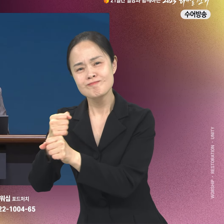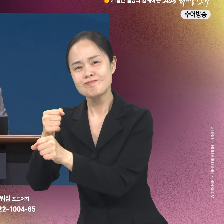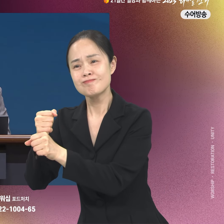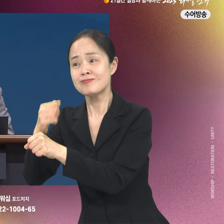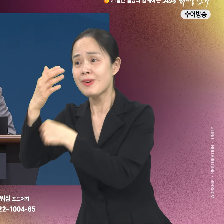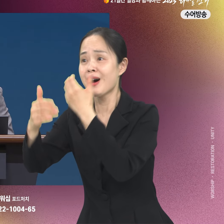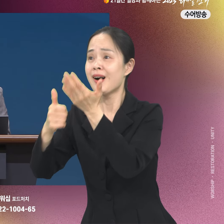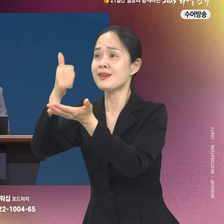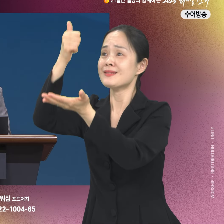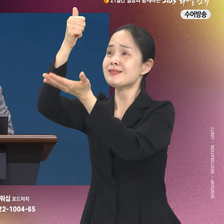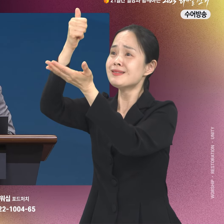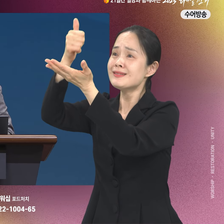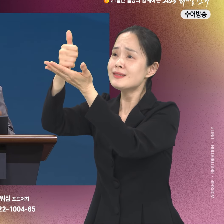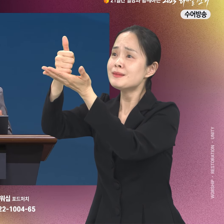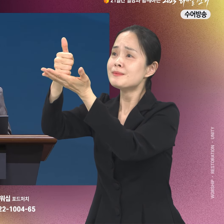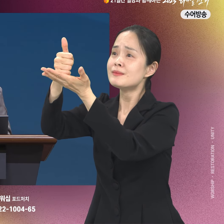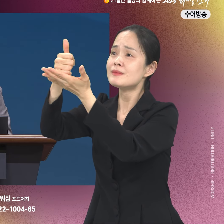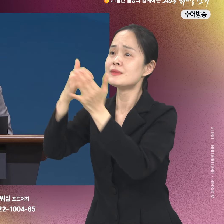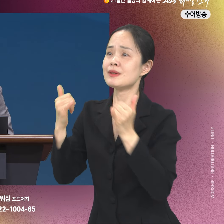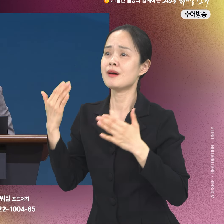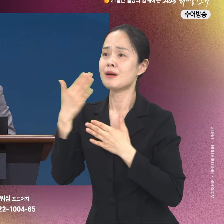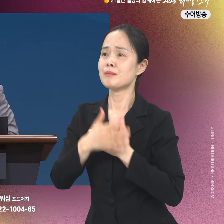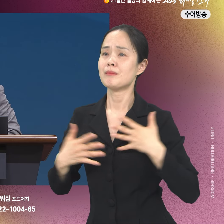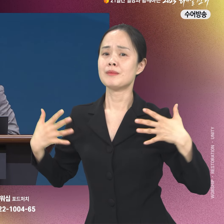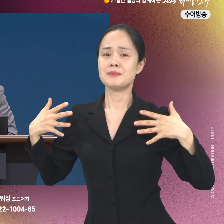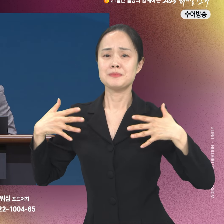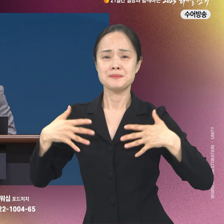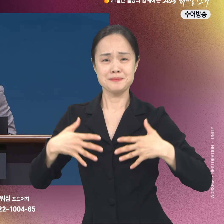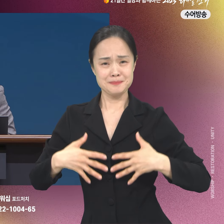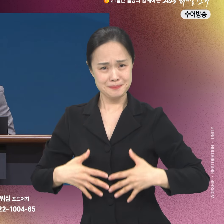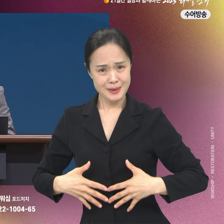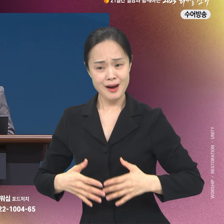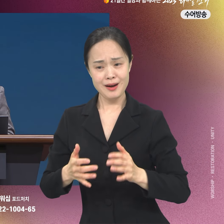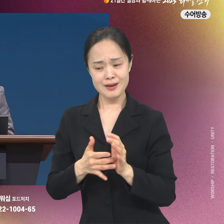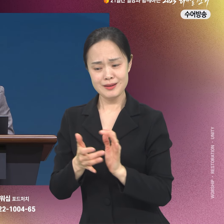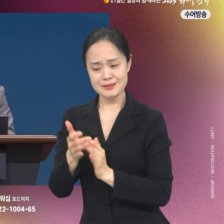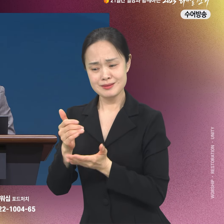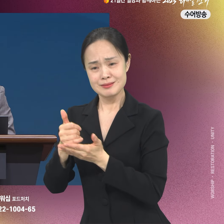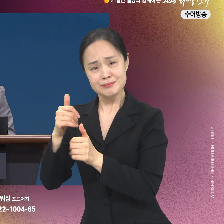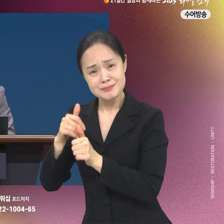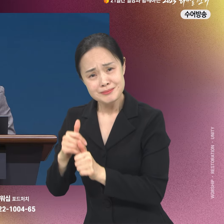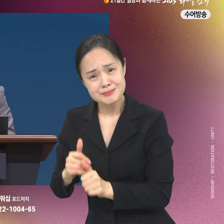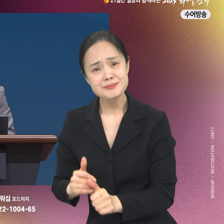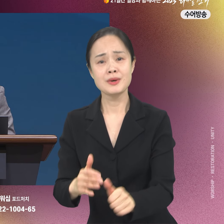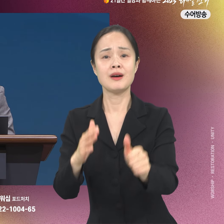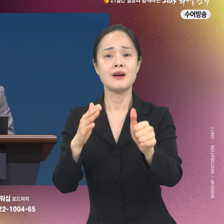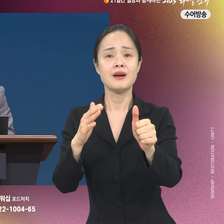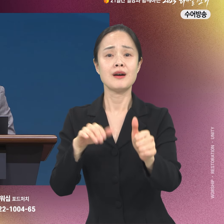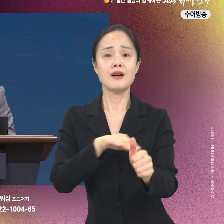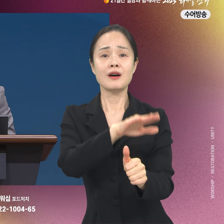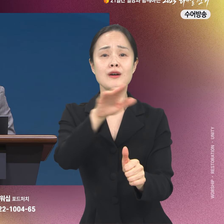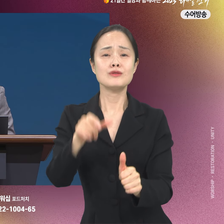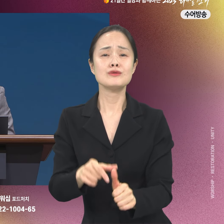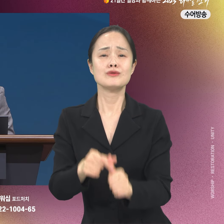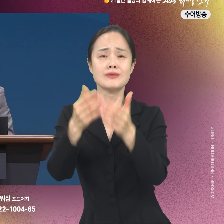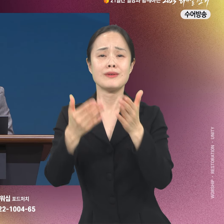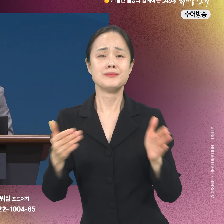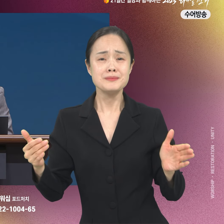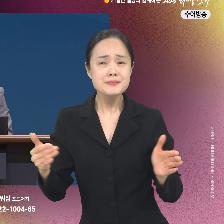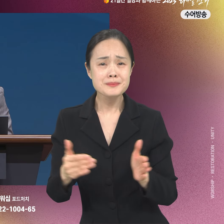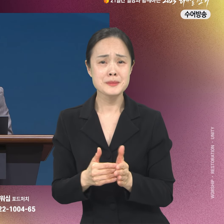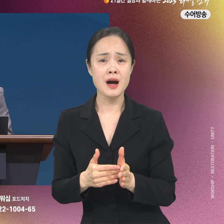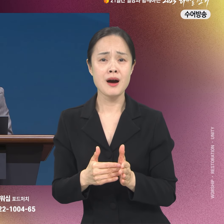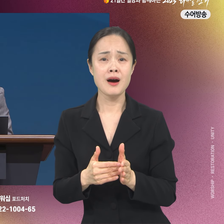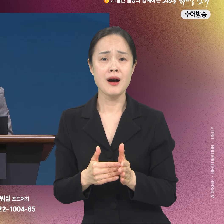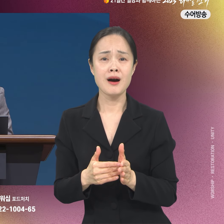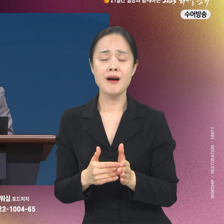완전히 내어주셨습니다. 그 선택은 누가 어떻게 저희가 이걸 감히 상상할 수